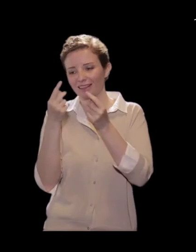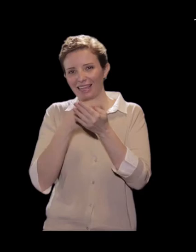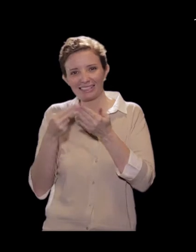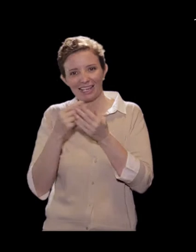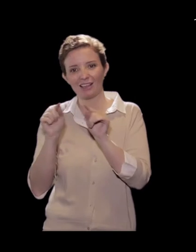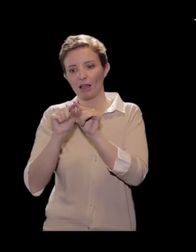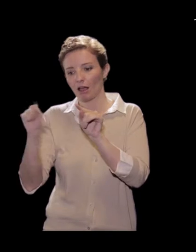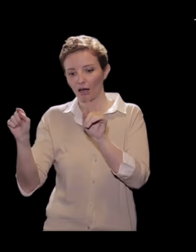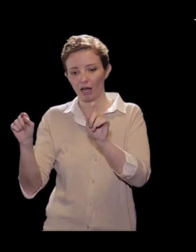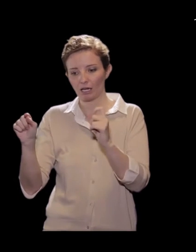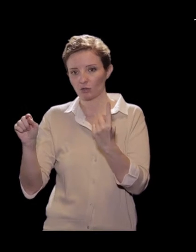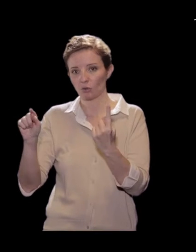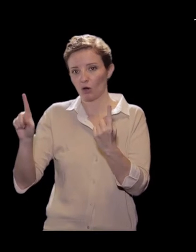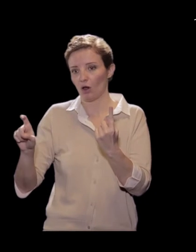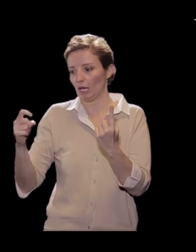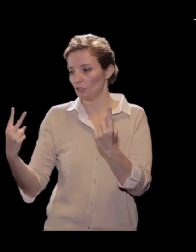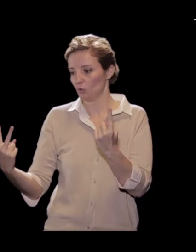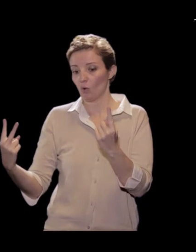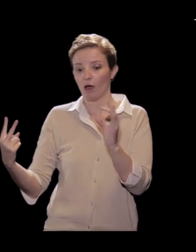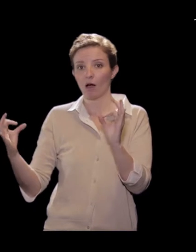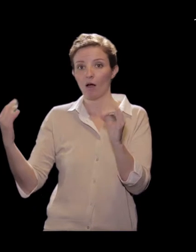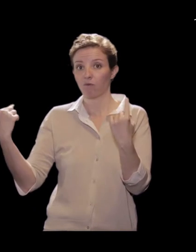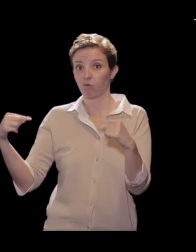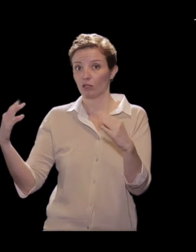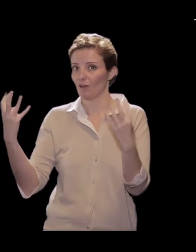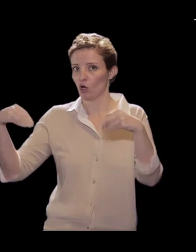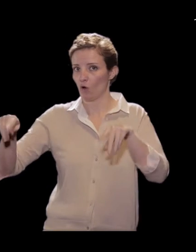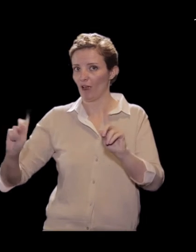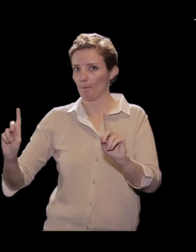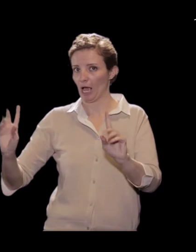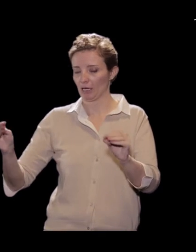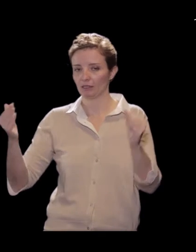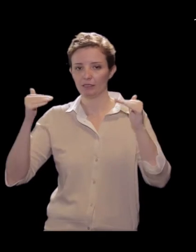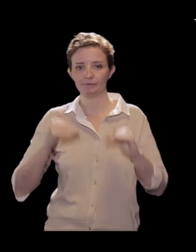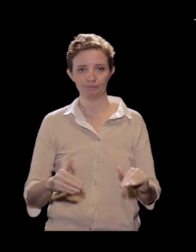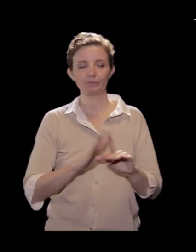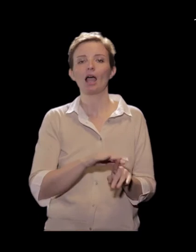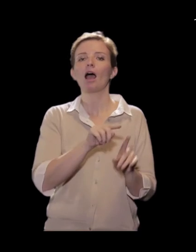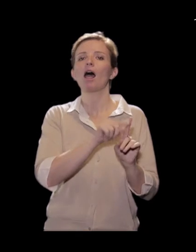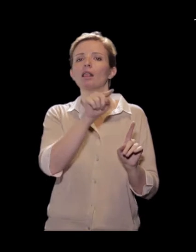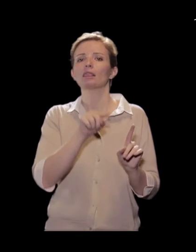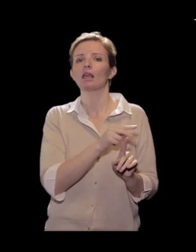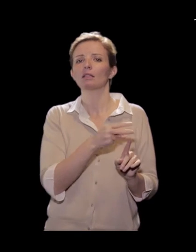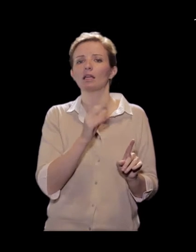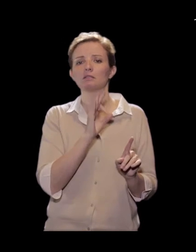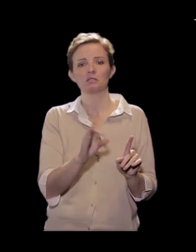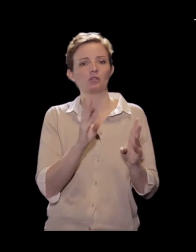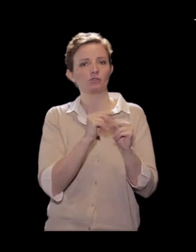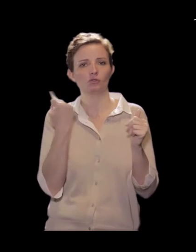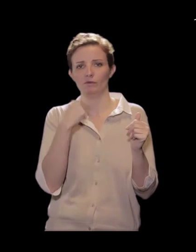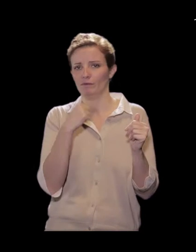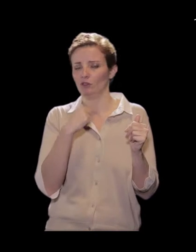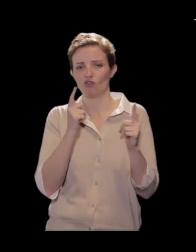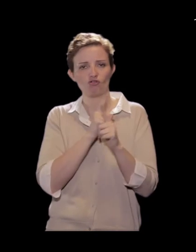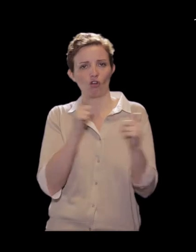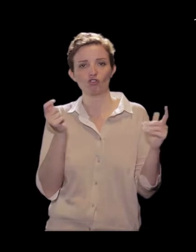X1 e X2 per Delta ugu 0 Noi non avremo alcuna soluzione Cioè vuol dire che il